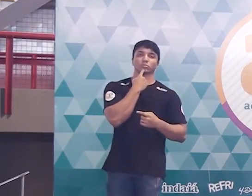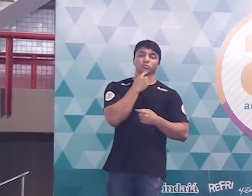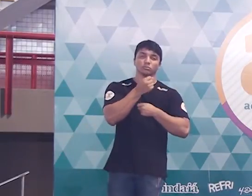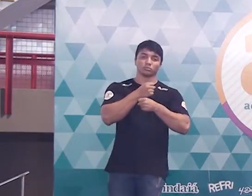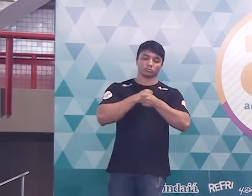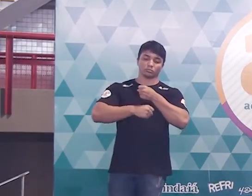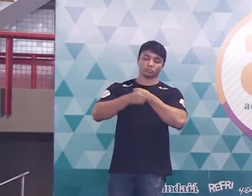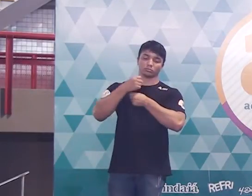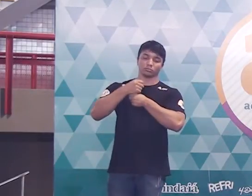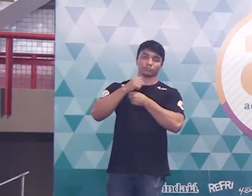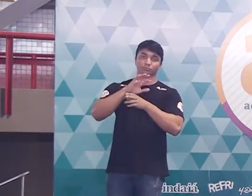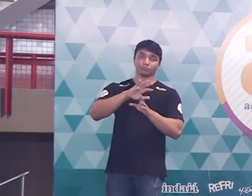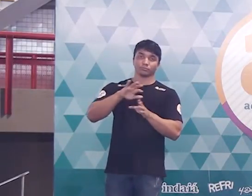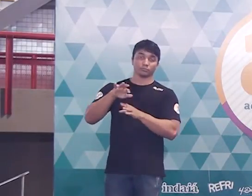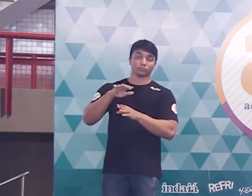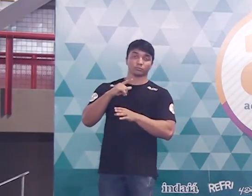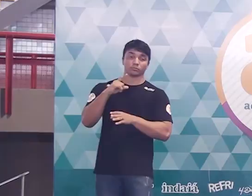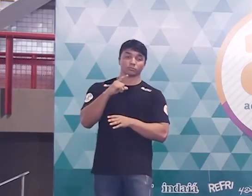recente, né? Diz assim, ó.